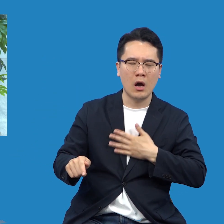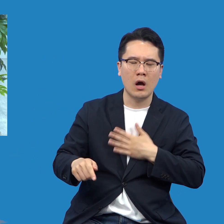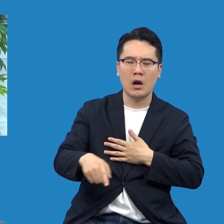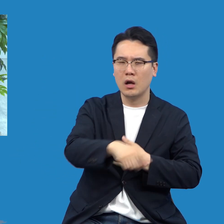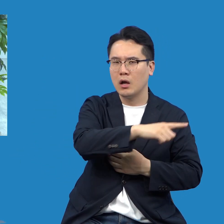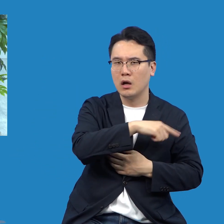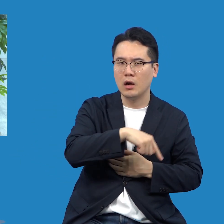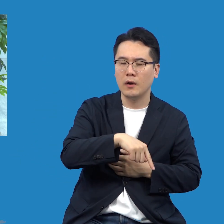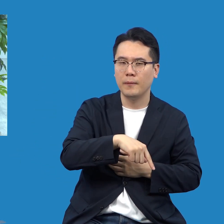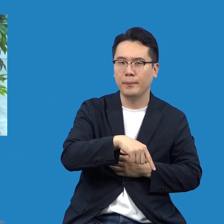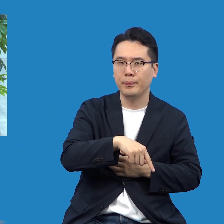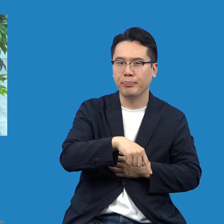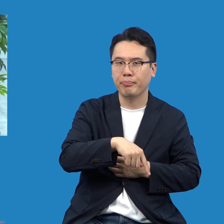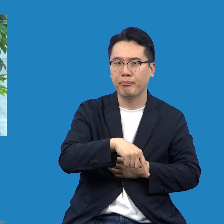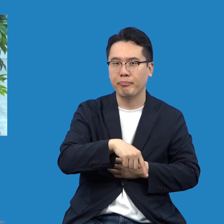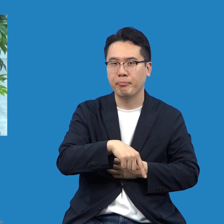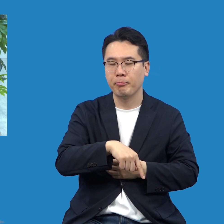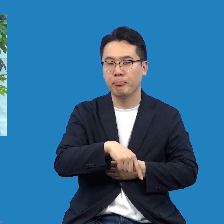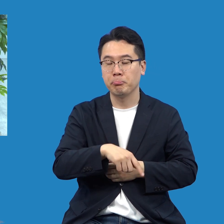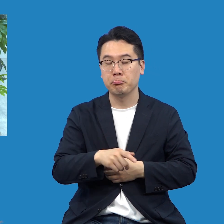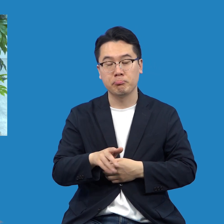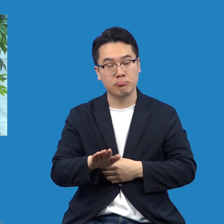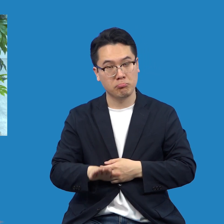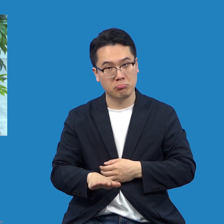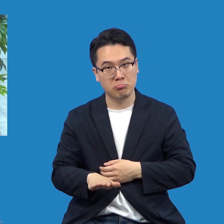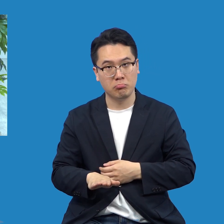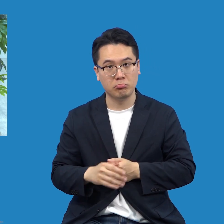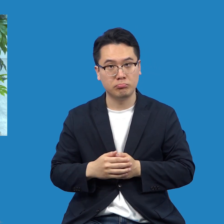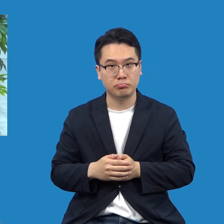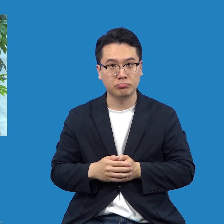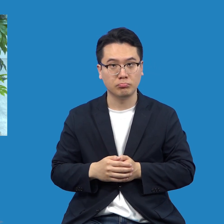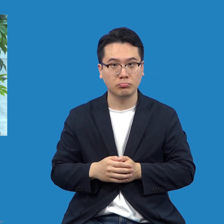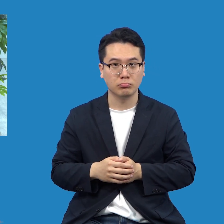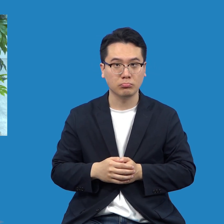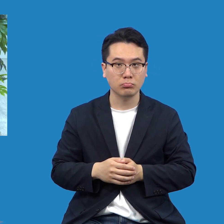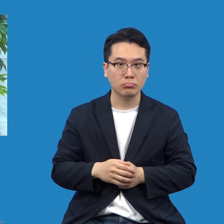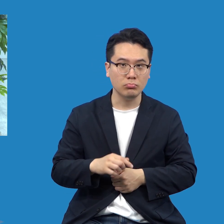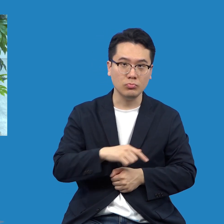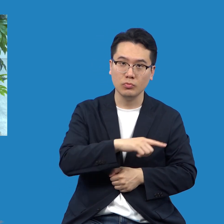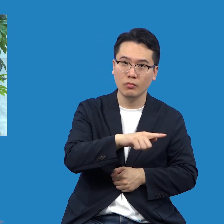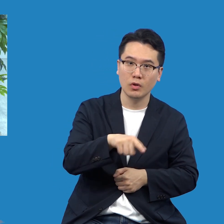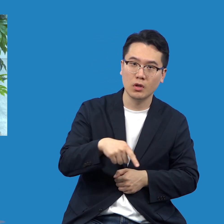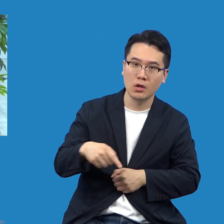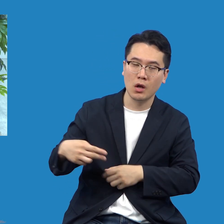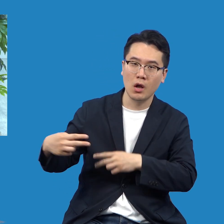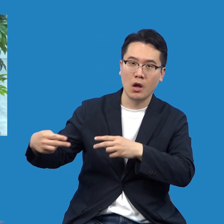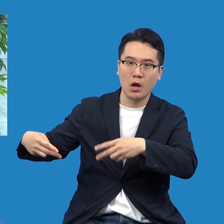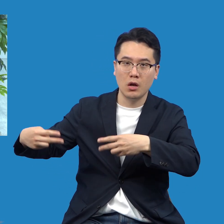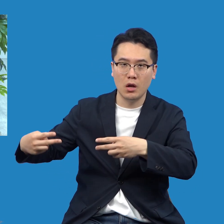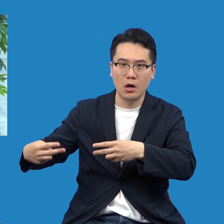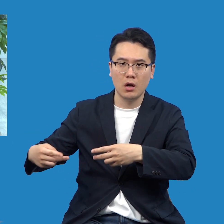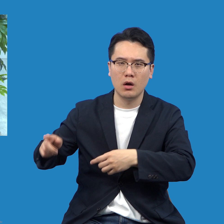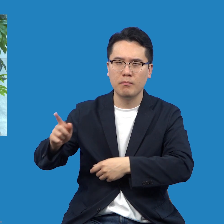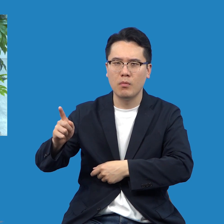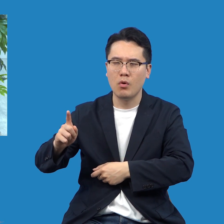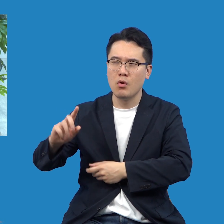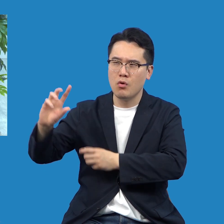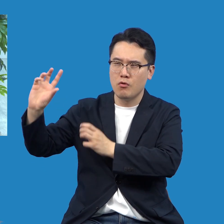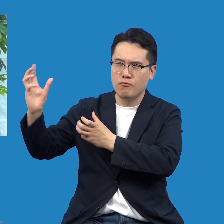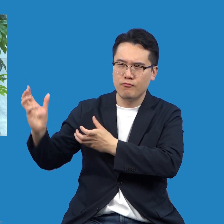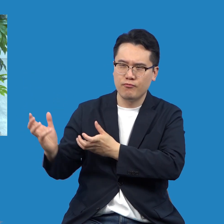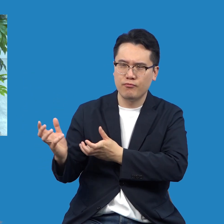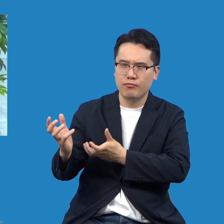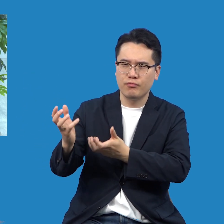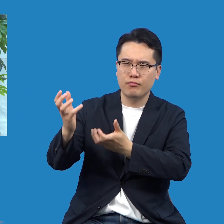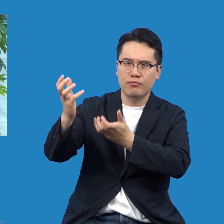있었는데 그들 자신들이 엘리야가 마치 회오리 바람을 타고 승천하리라는